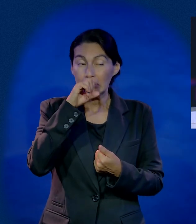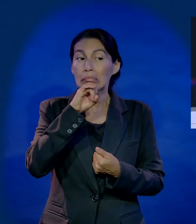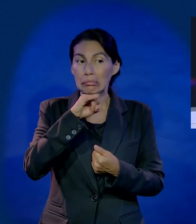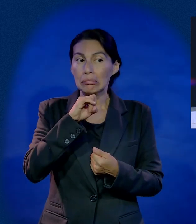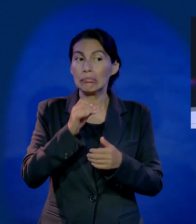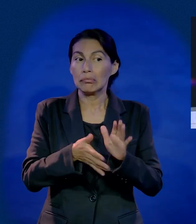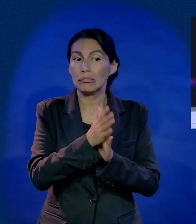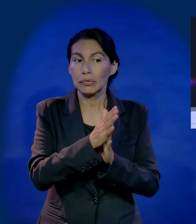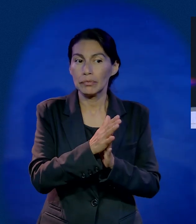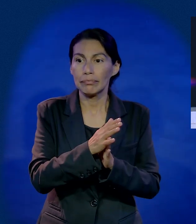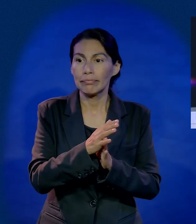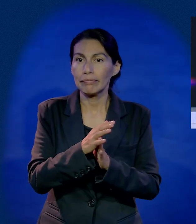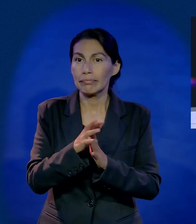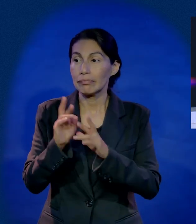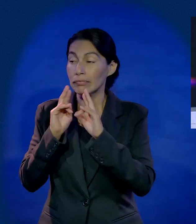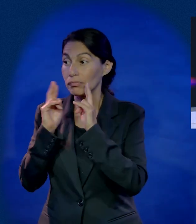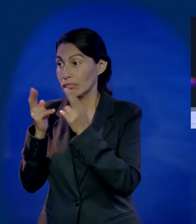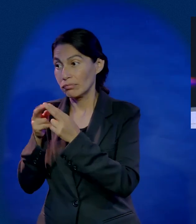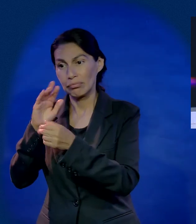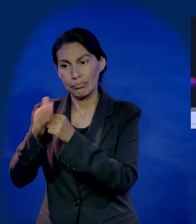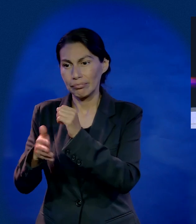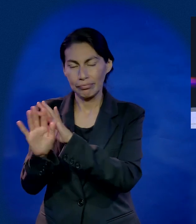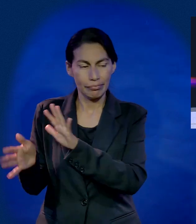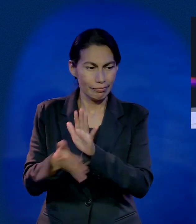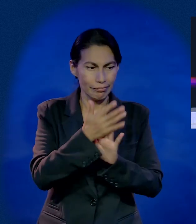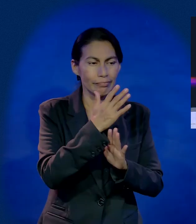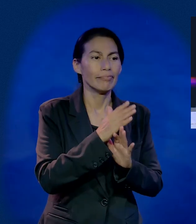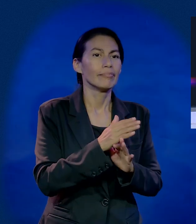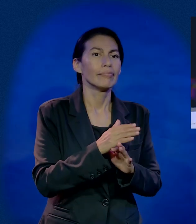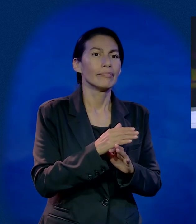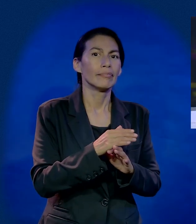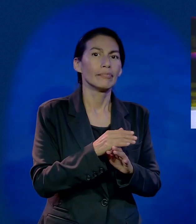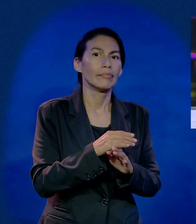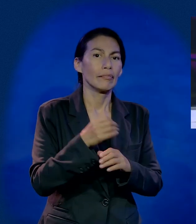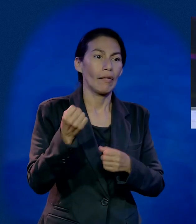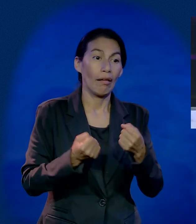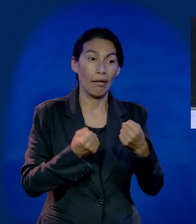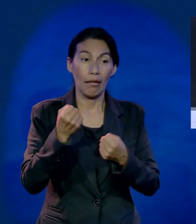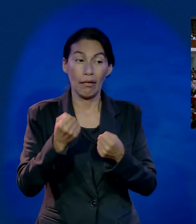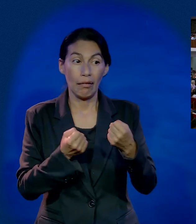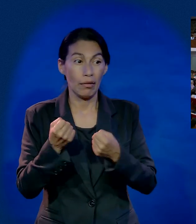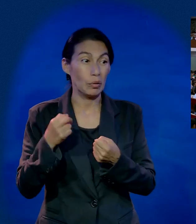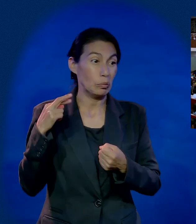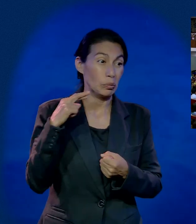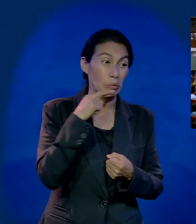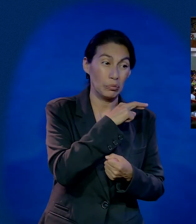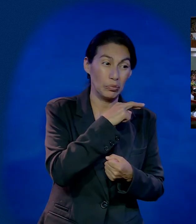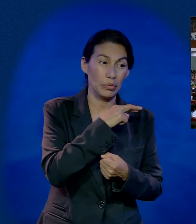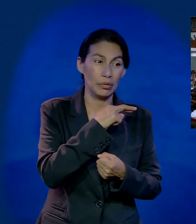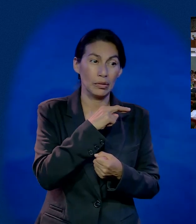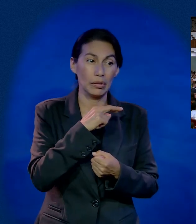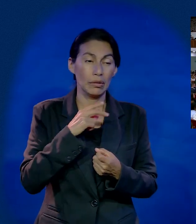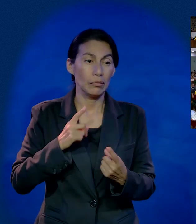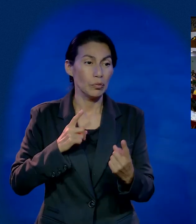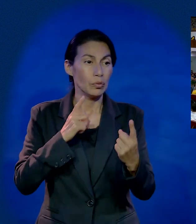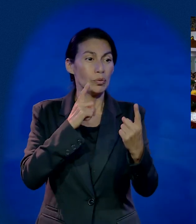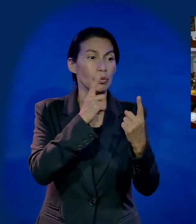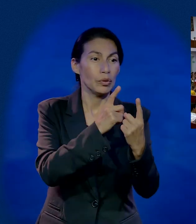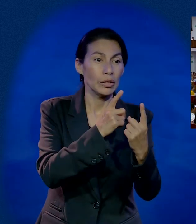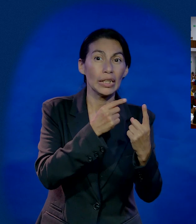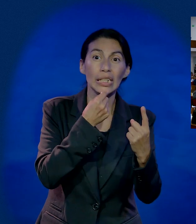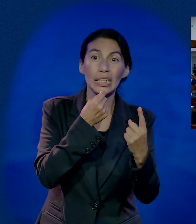entendí que la cosa no estaba bien. Sí, voy para allá. Salí de la reunión, agarré el carro, manejé rápido,